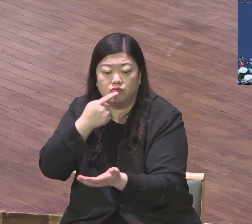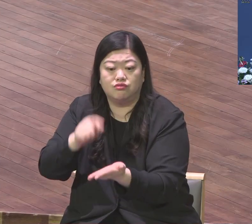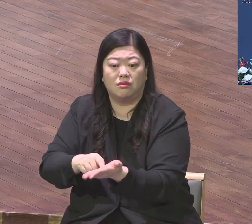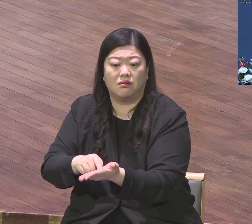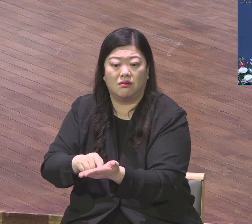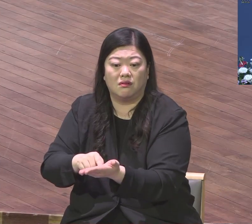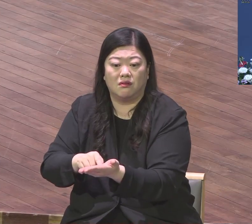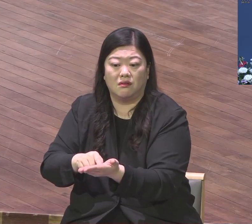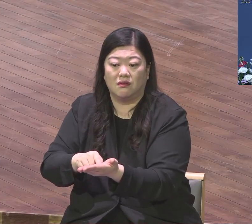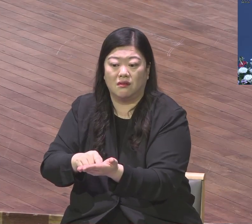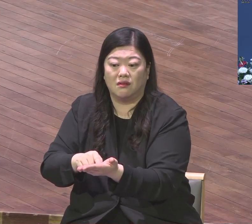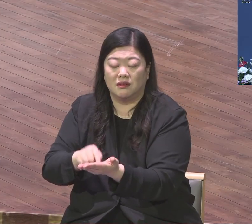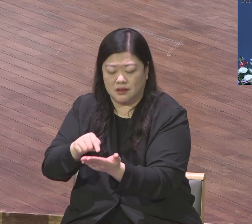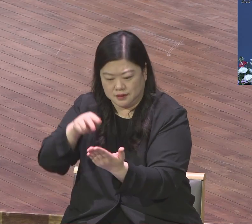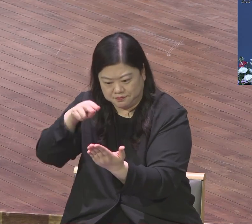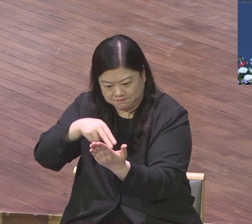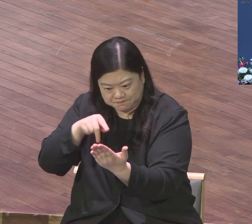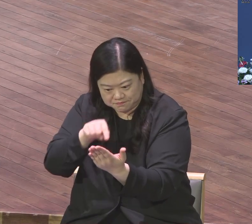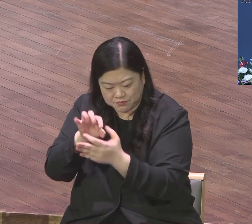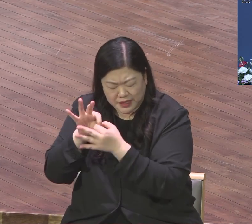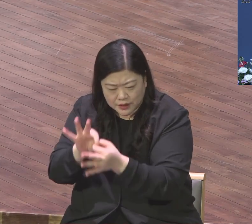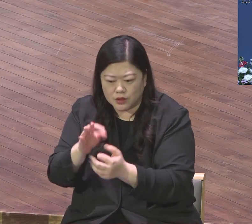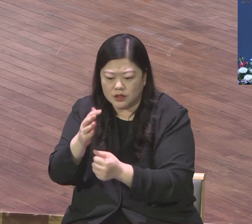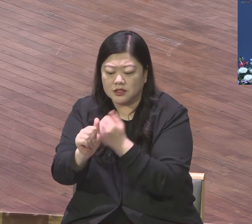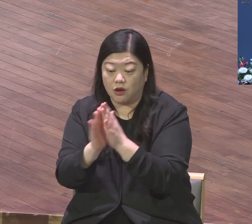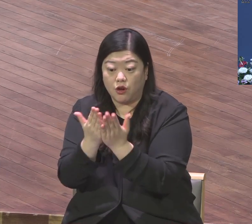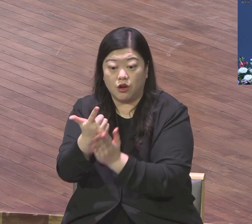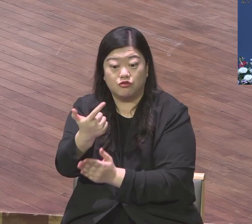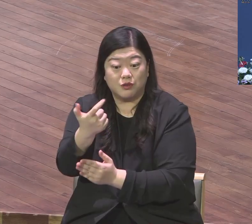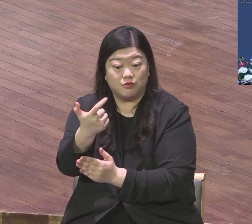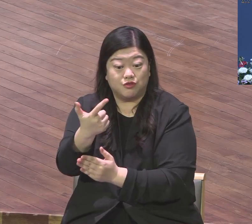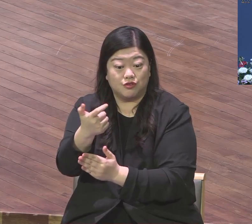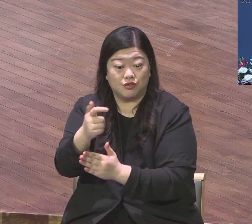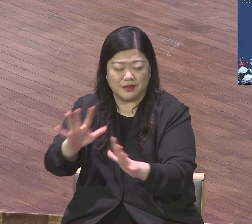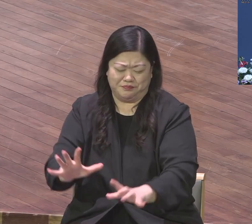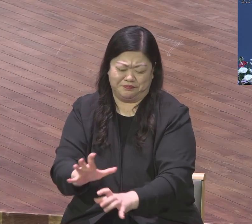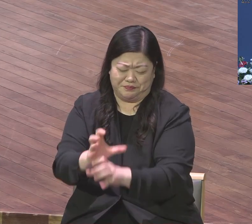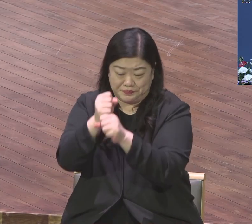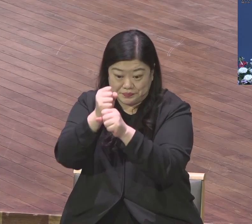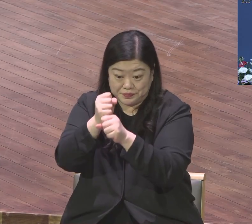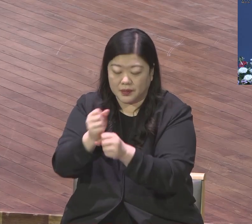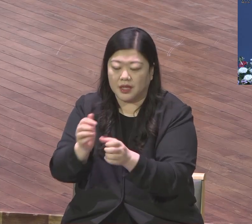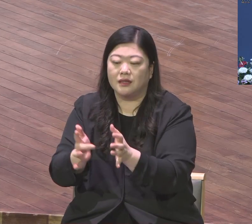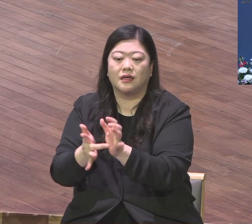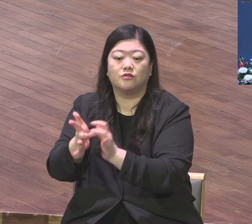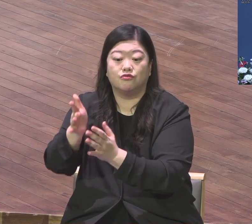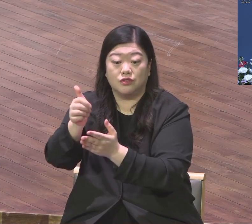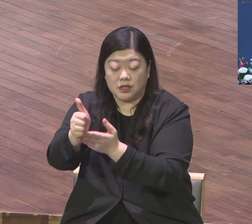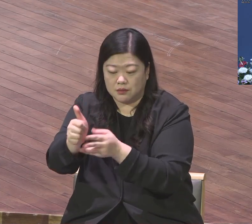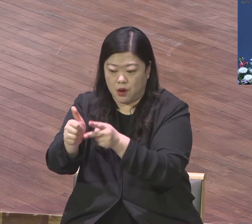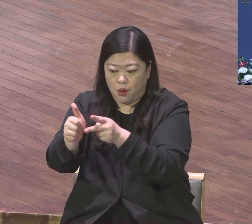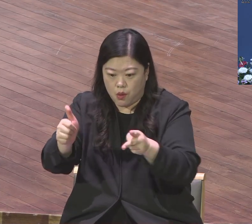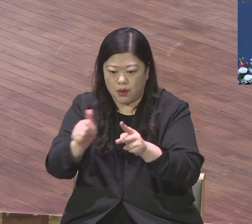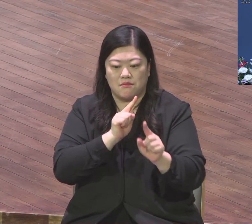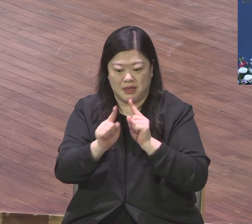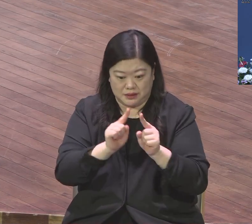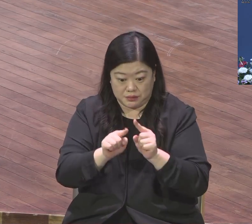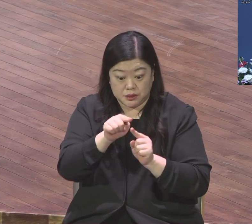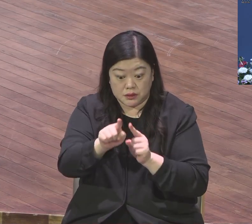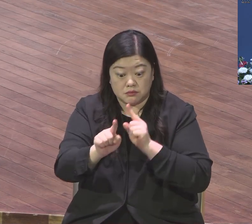우리에게 메시지를 주고 있습니다. 성경 66권 전체 핵심이 뭐냐? 예수님 말씀